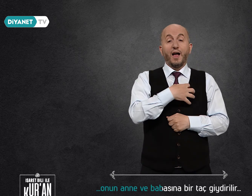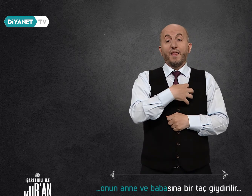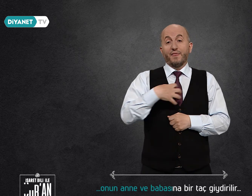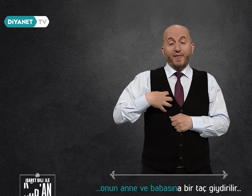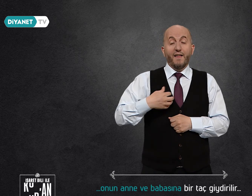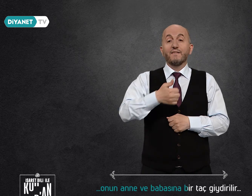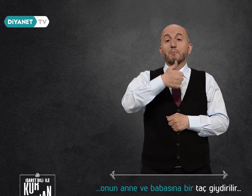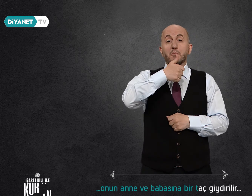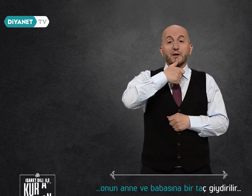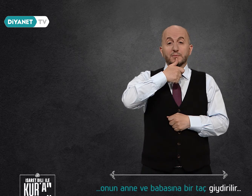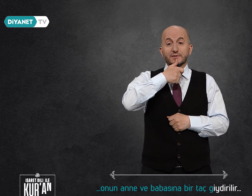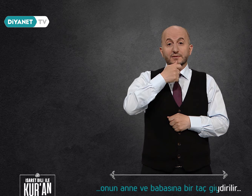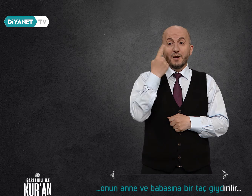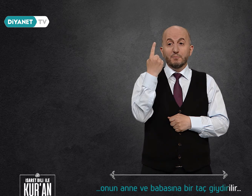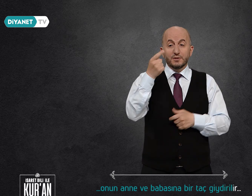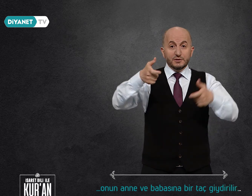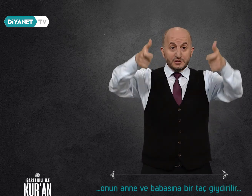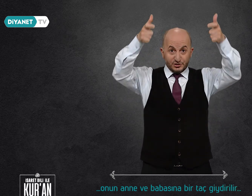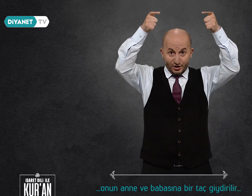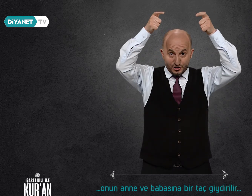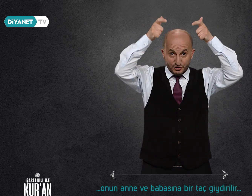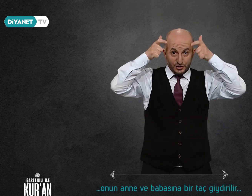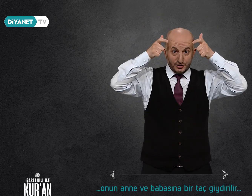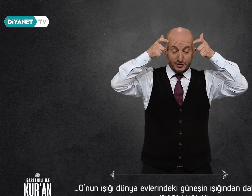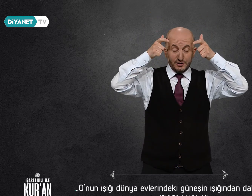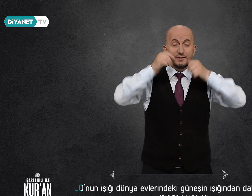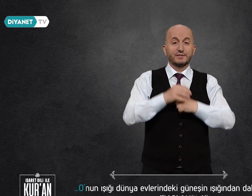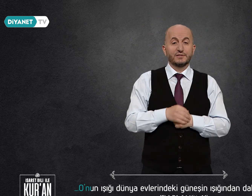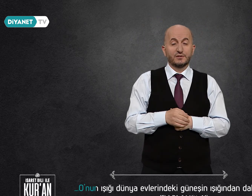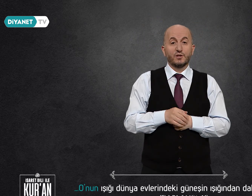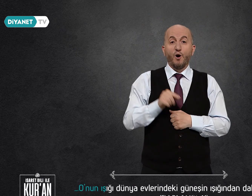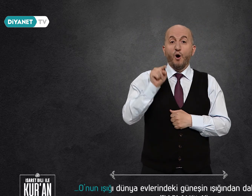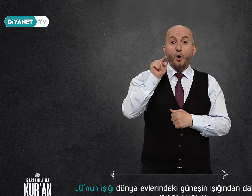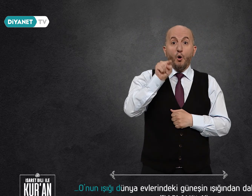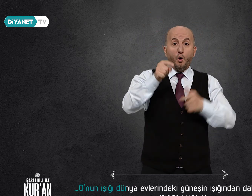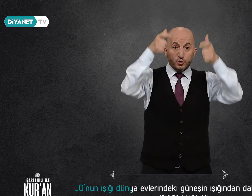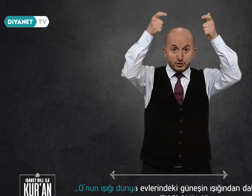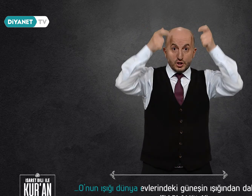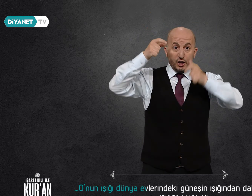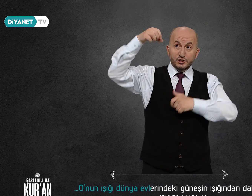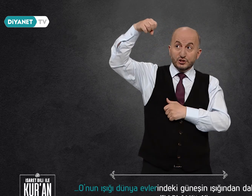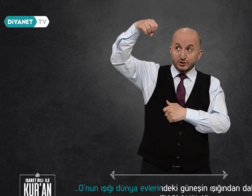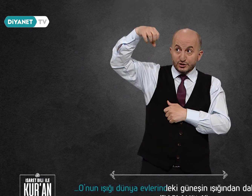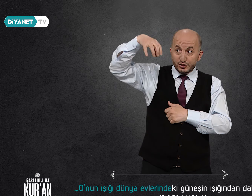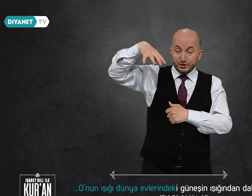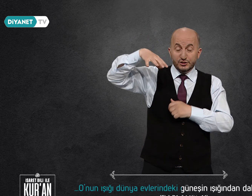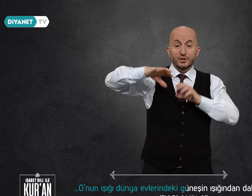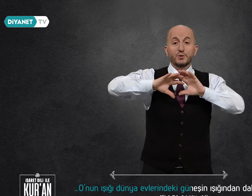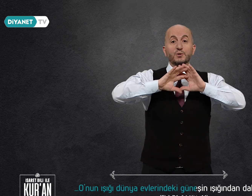babasına bir taç giydirilir bir onun ışığı dünya evlerindeki